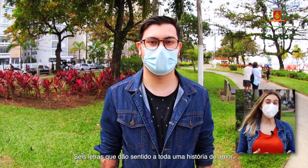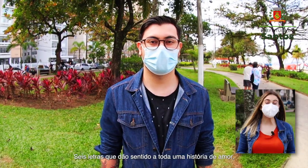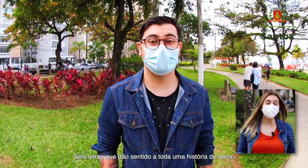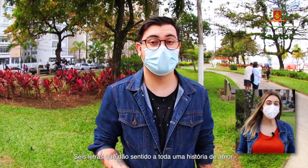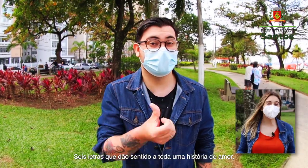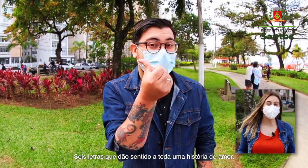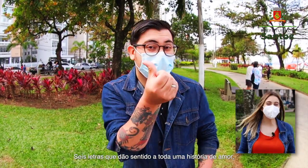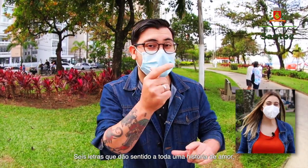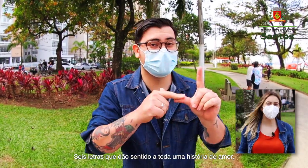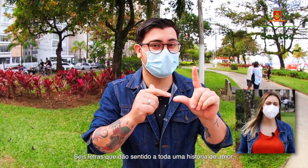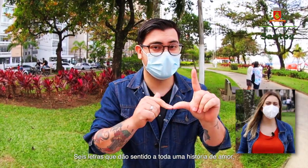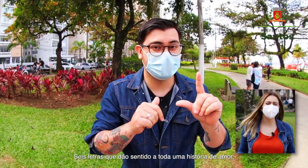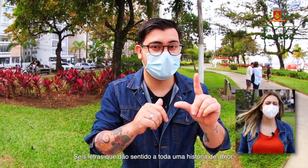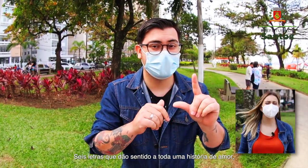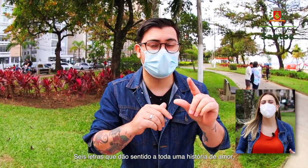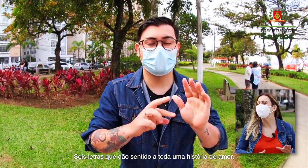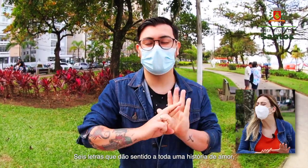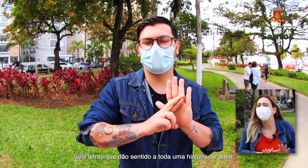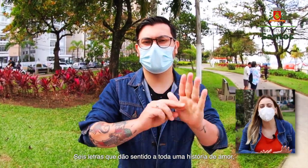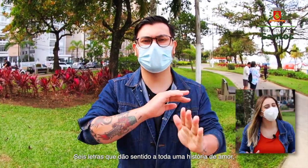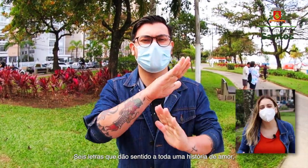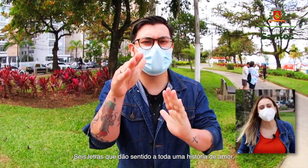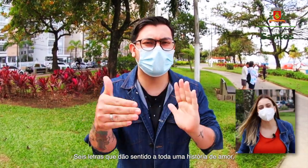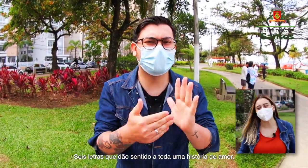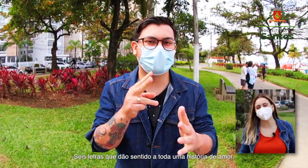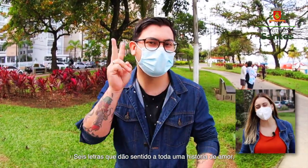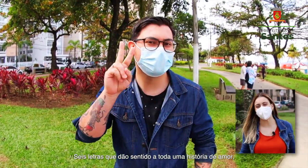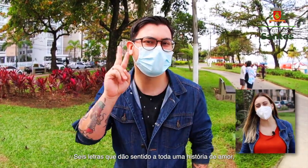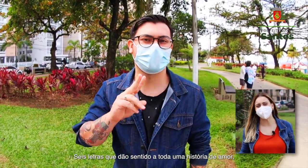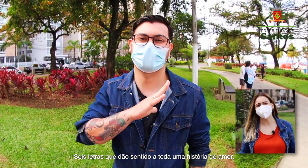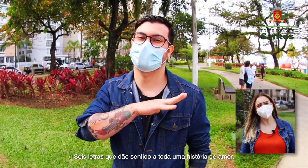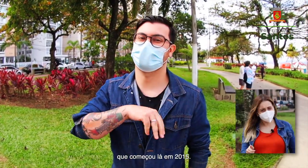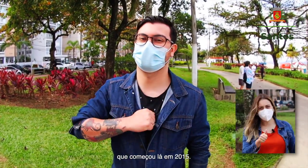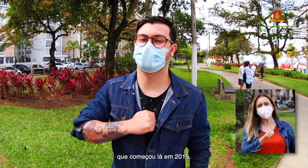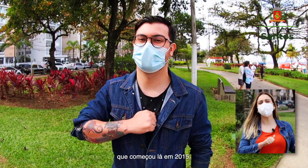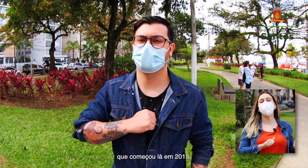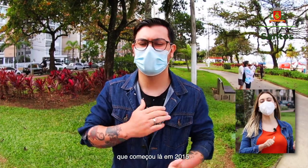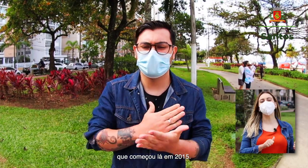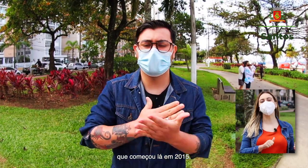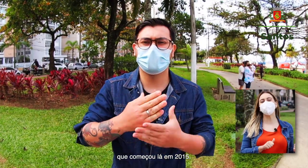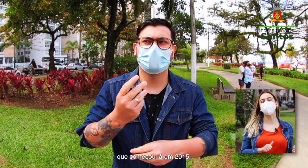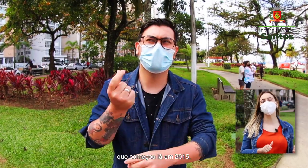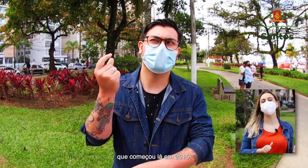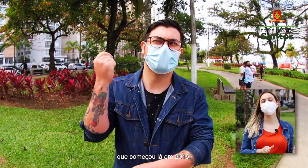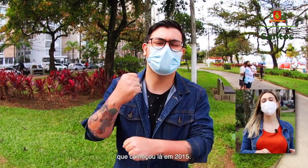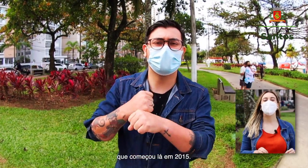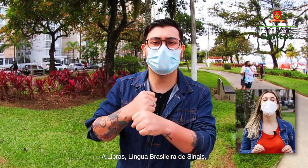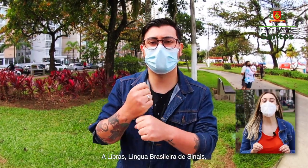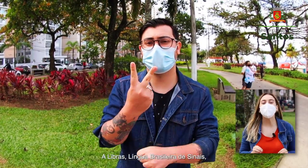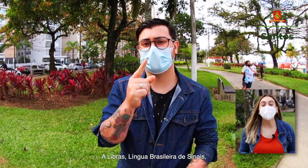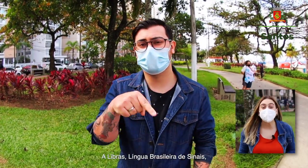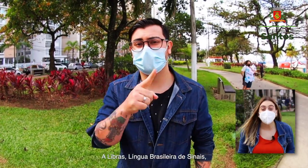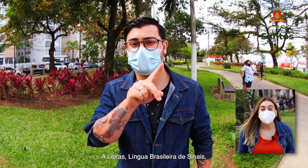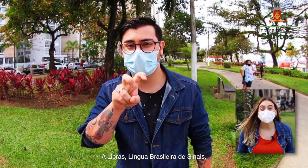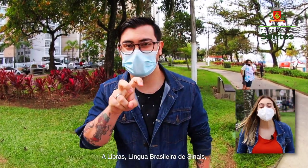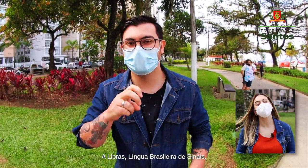6 letras que dão sentido a toda uma história de amor que começou lá em 2015. A Libras,